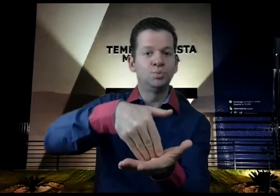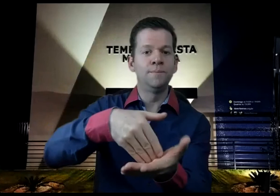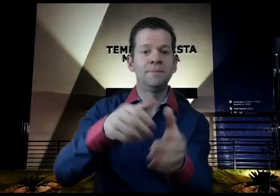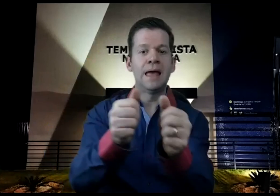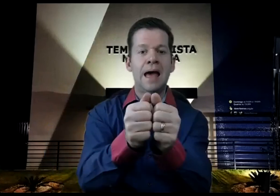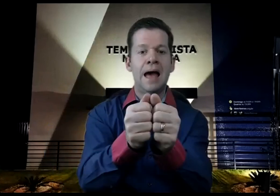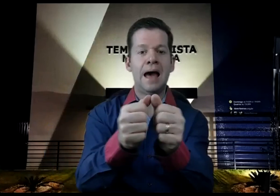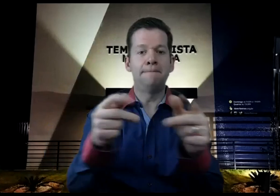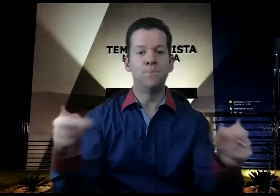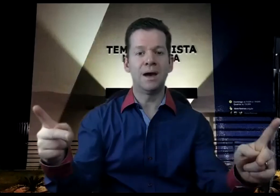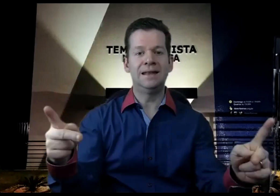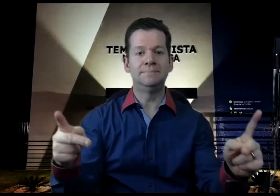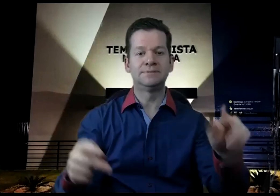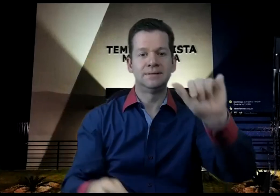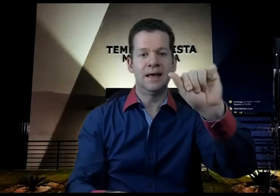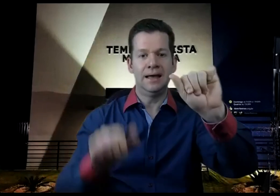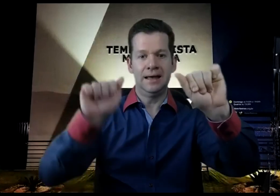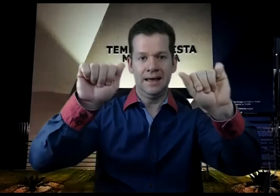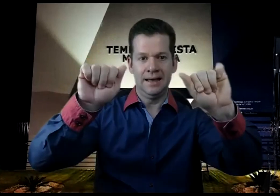último, Apocalipse.